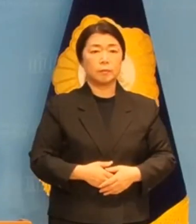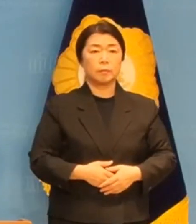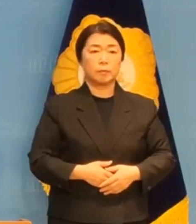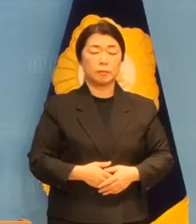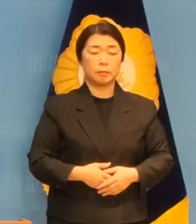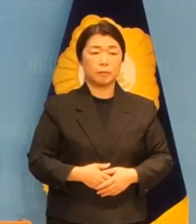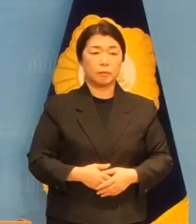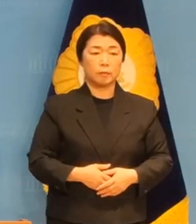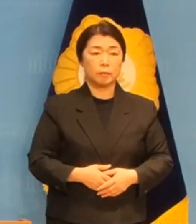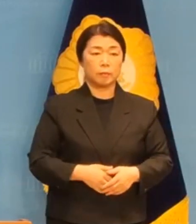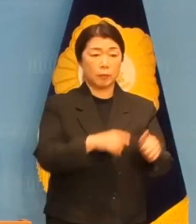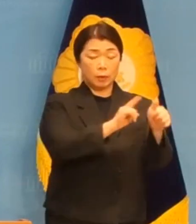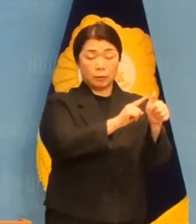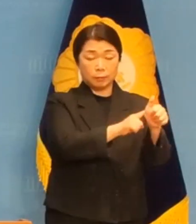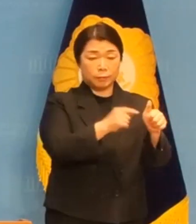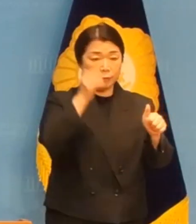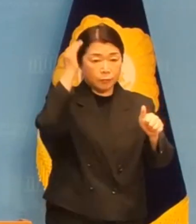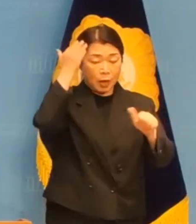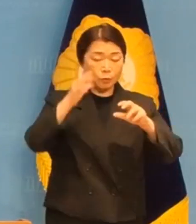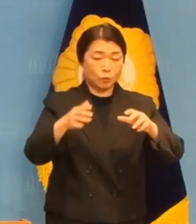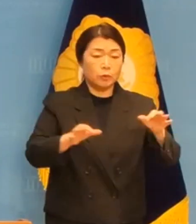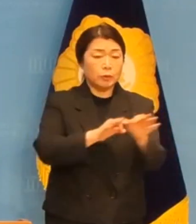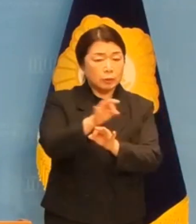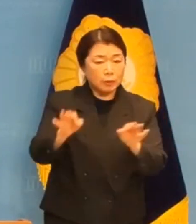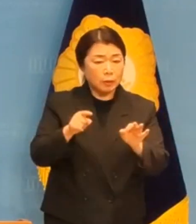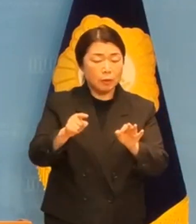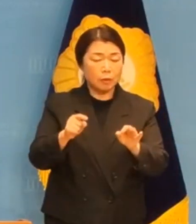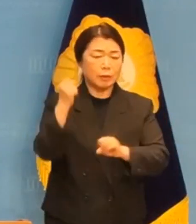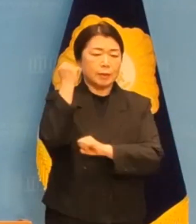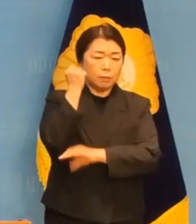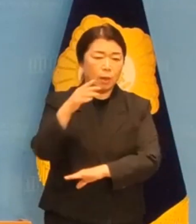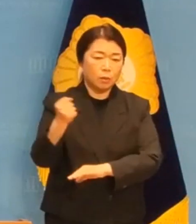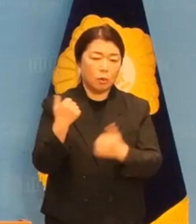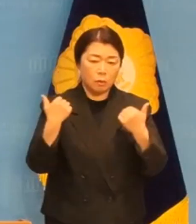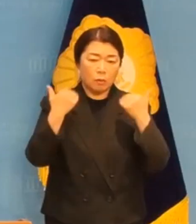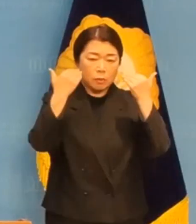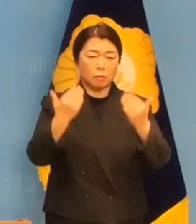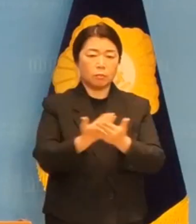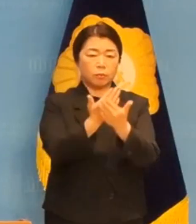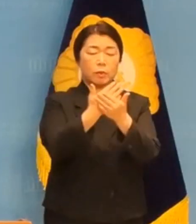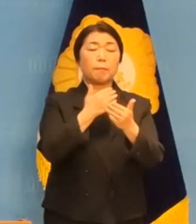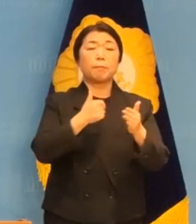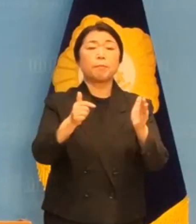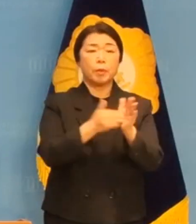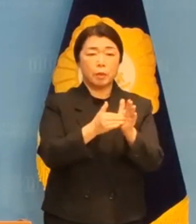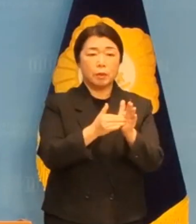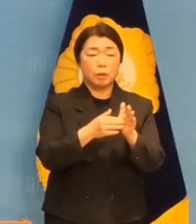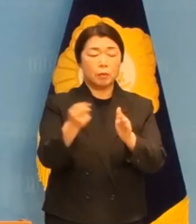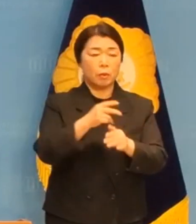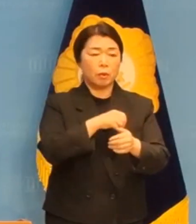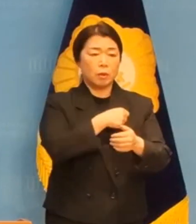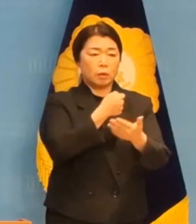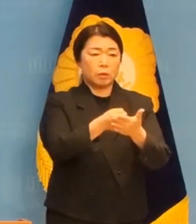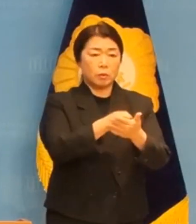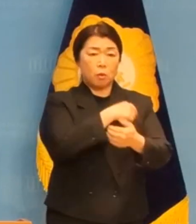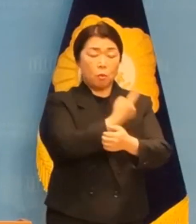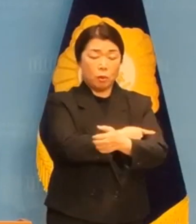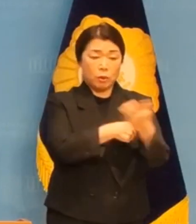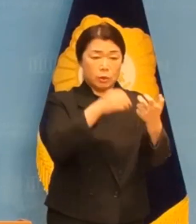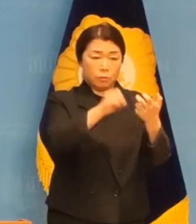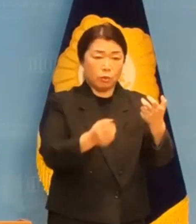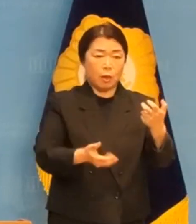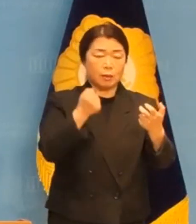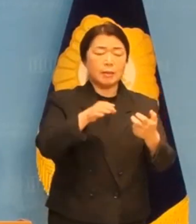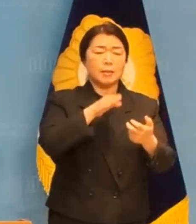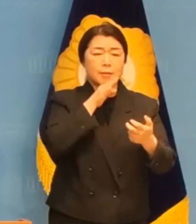김 의장은 한국 시장을 기반으로 성장한 기업의 수장이자 의결권 70%를 보유한 실질적